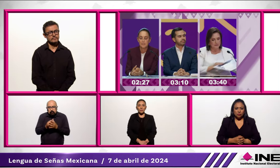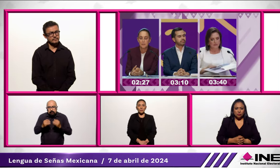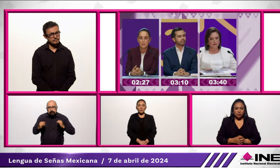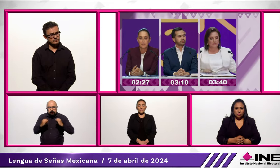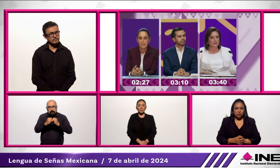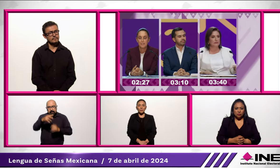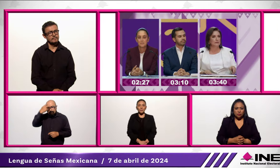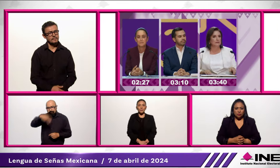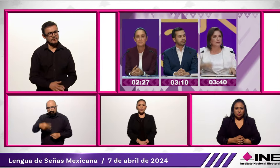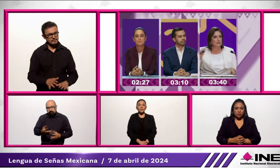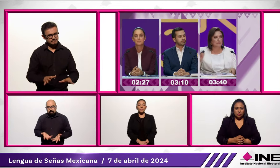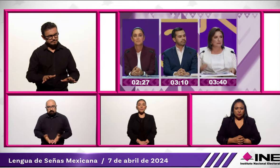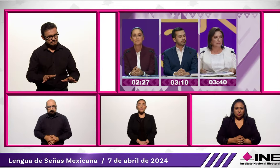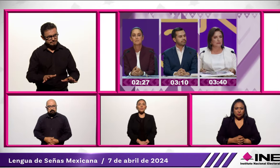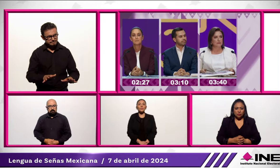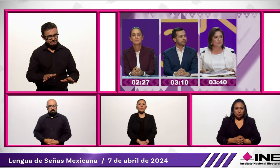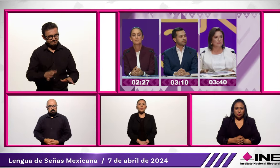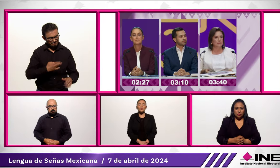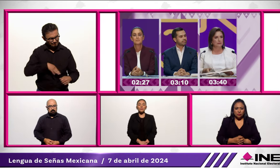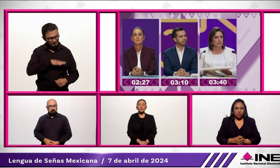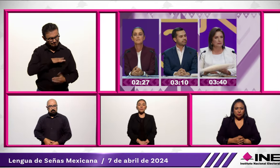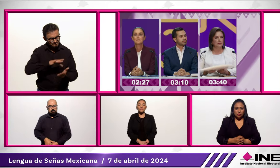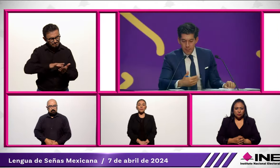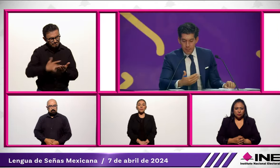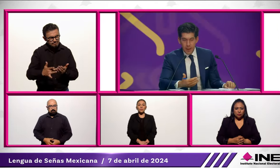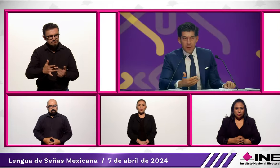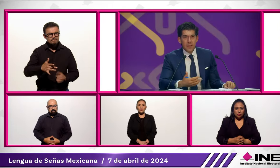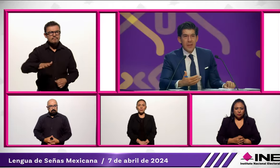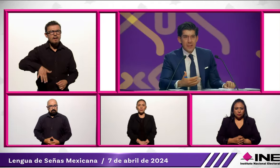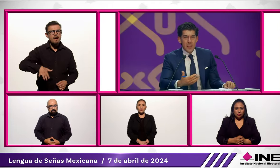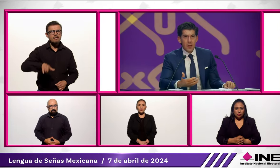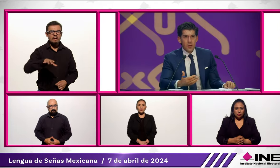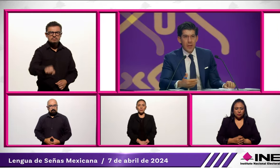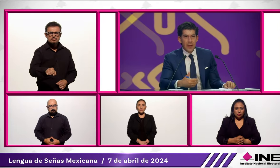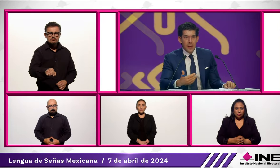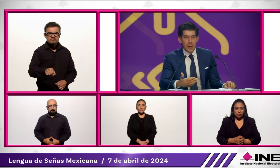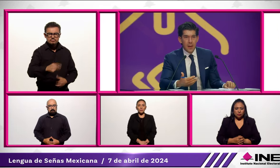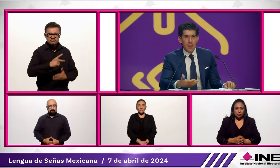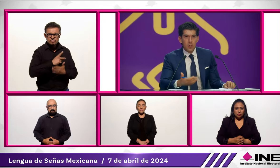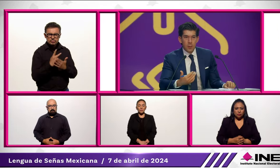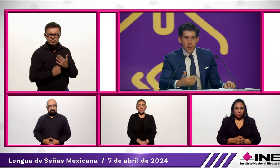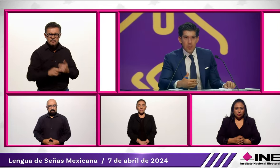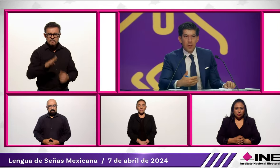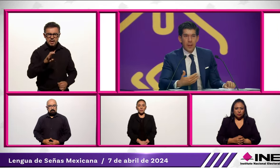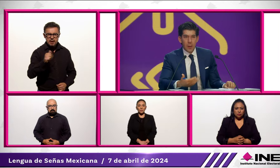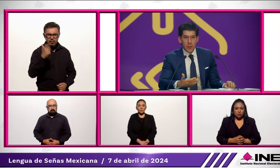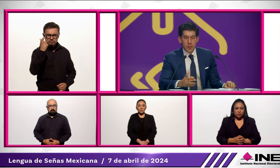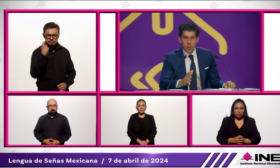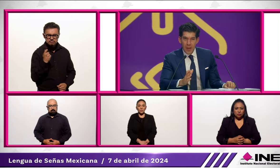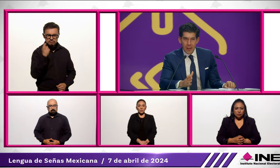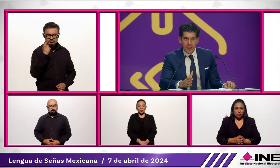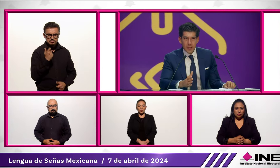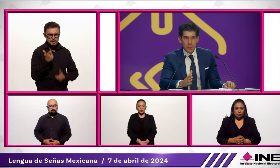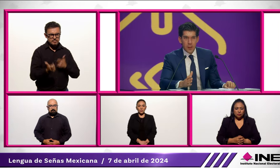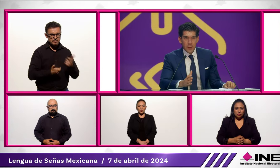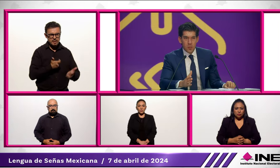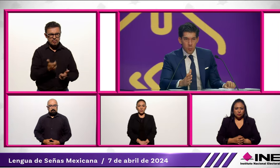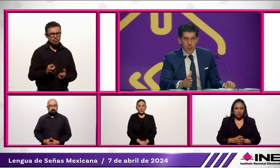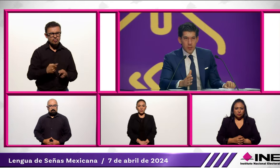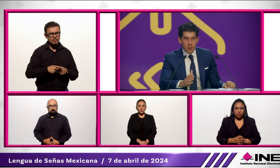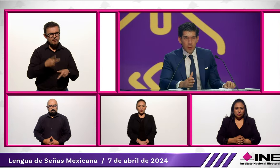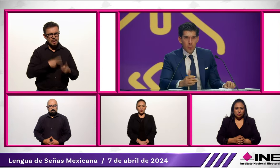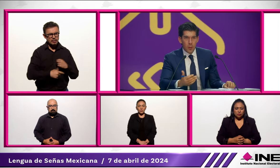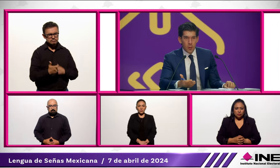Mexicano de Seguridad. Gracias, candidata Sheinbaum. Sobre los programas sociales que menciona, para financiarlos se requeriría una mayor recaudación. ¿Alcanza con